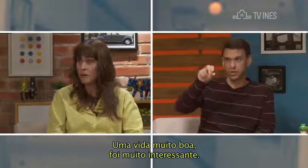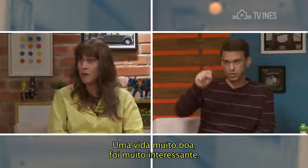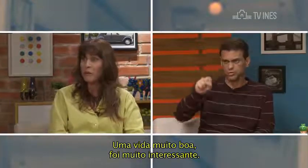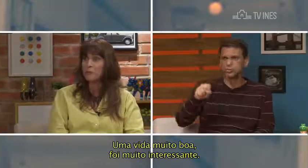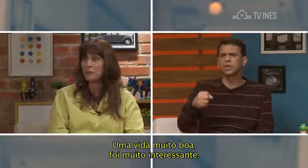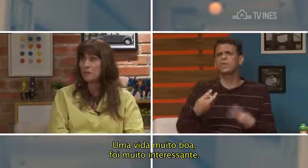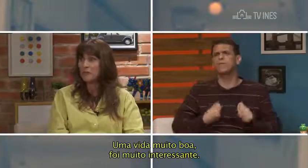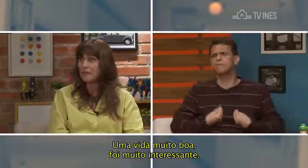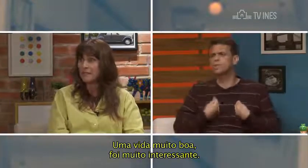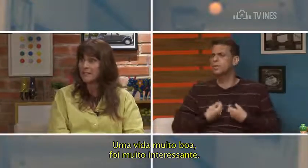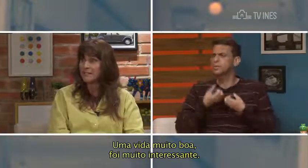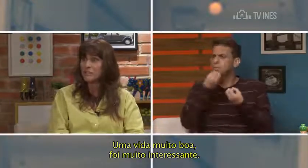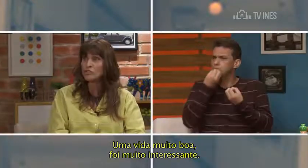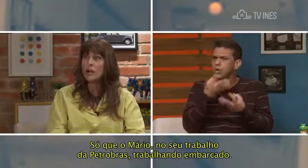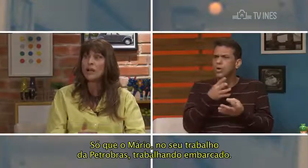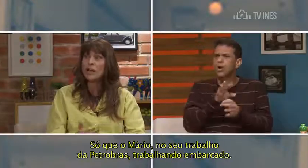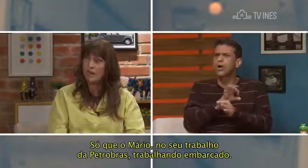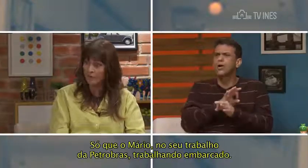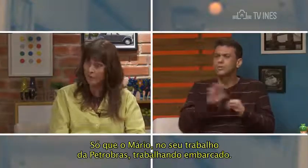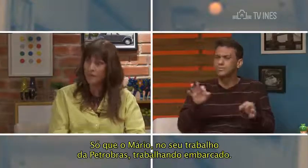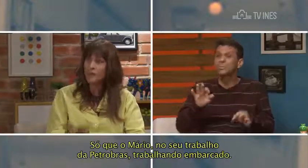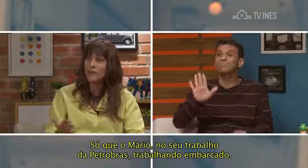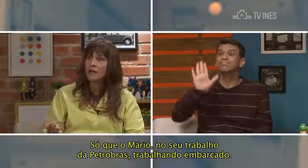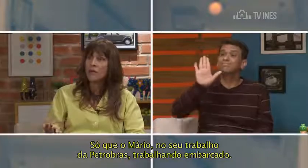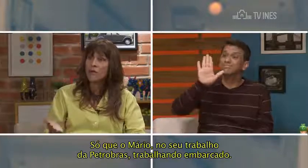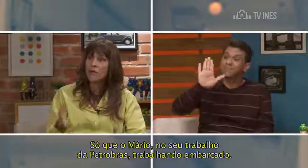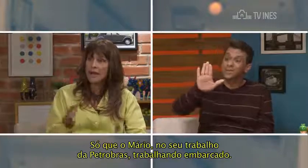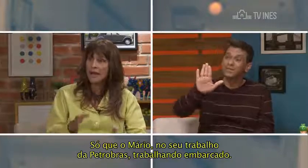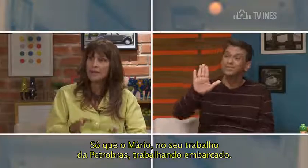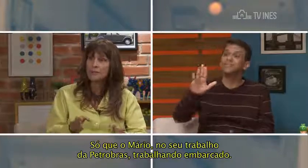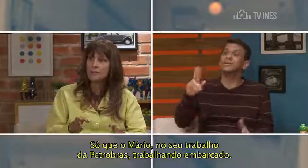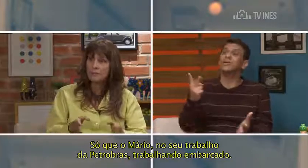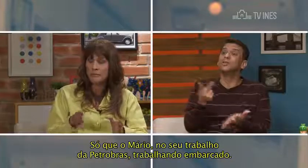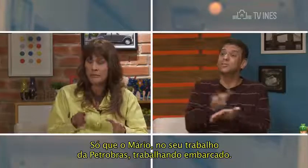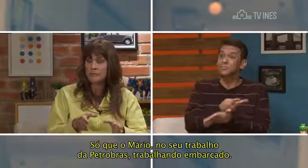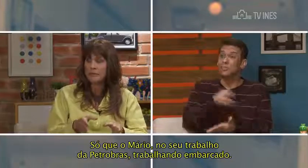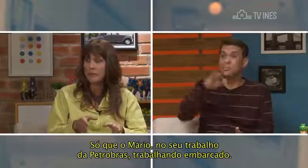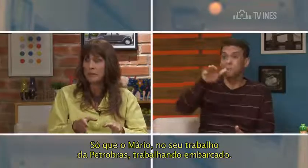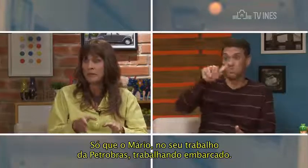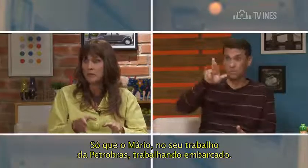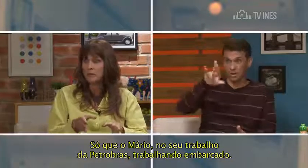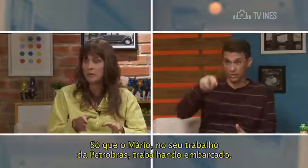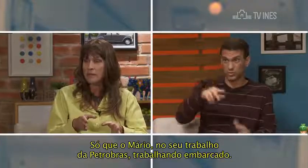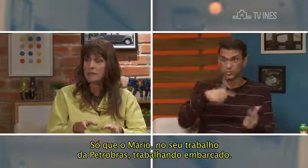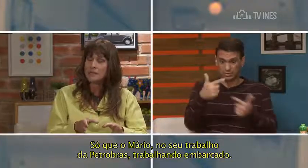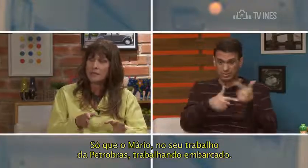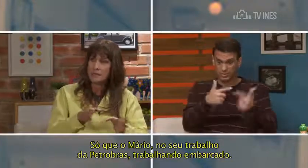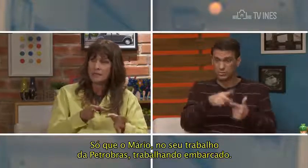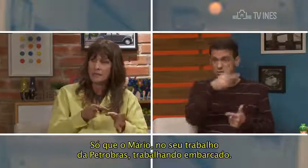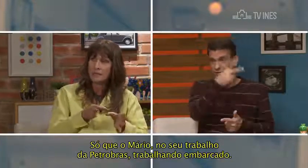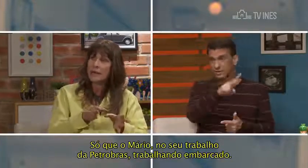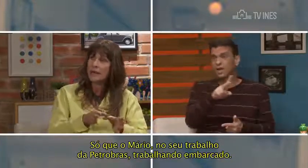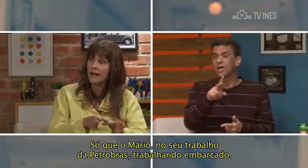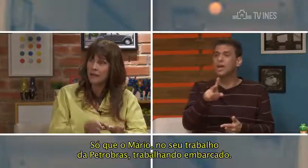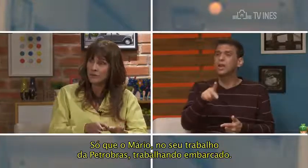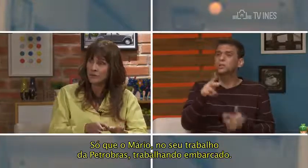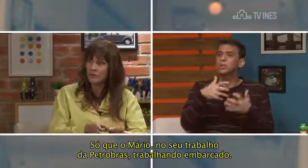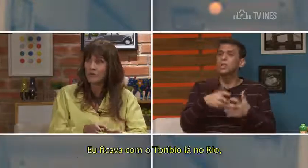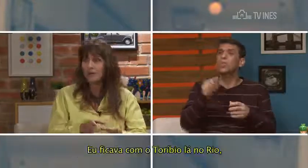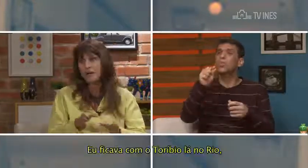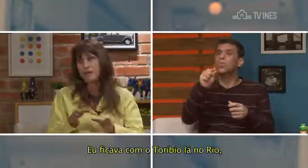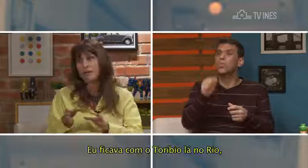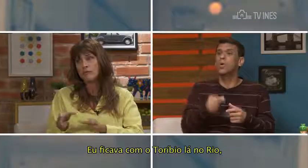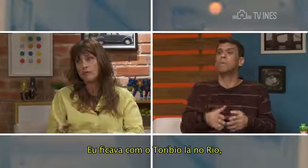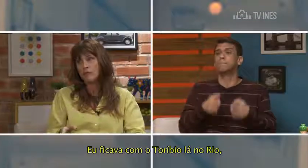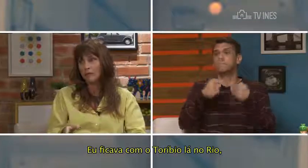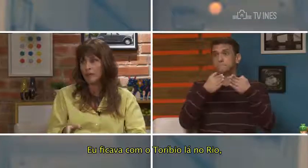muito boa, foi muito interessante, só que o Mário, no seu trabalho da Petrobras, trabalhando embarcado,